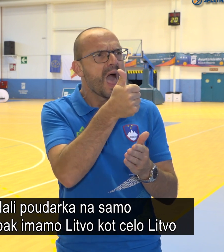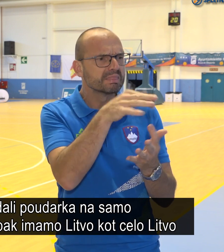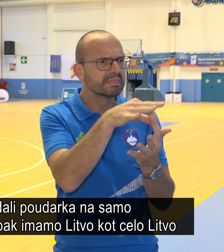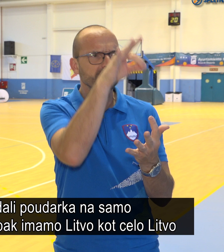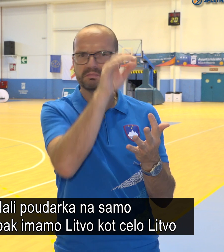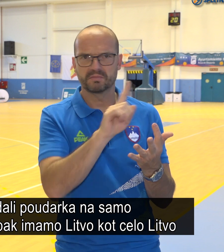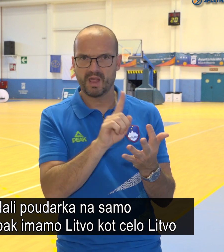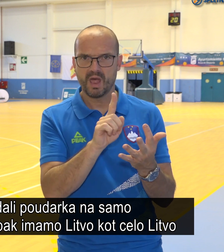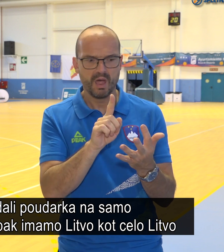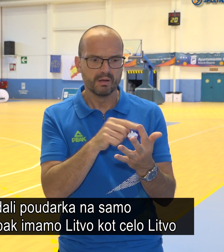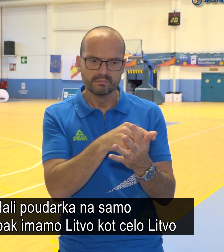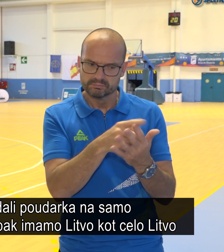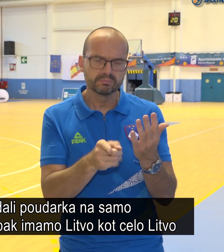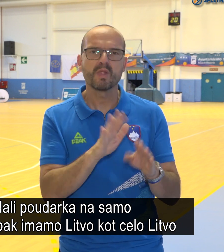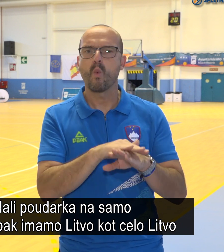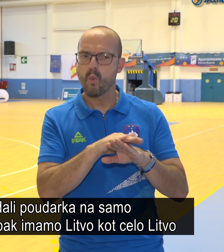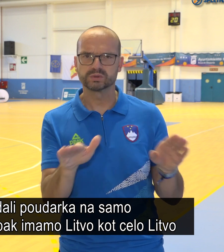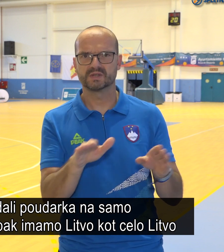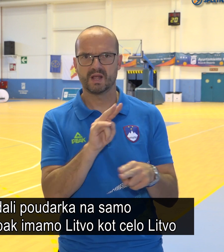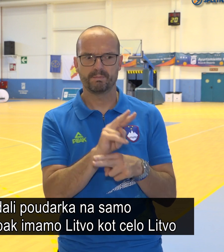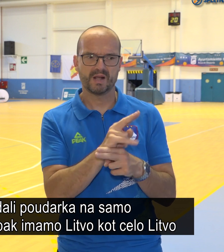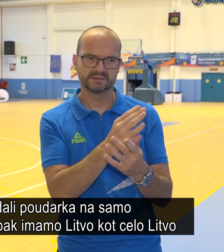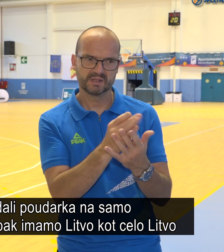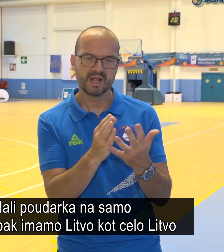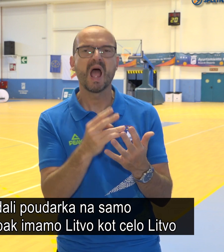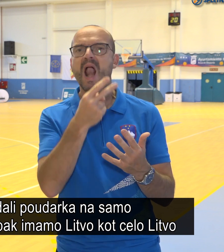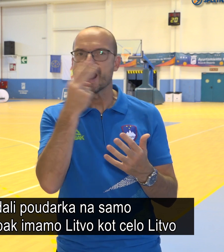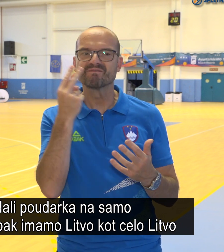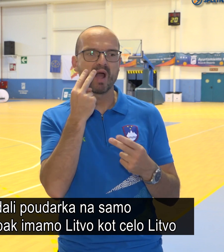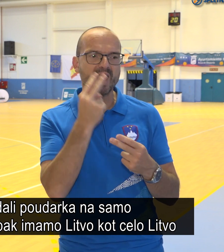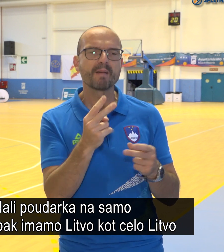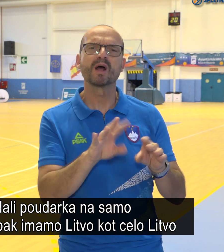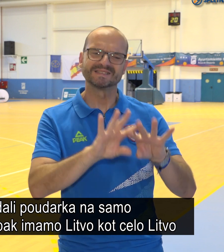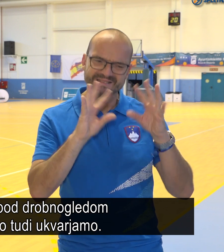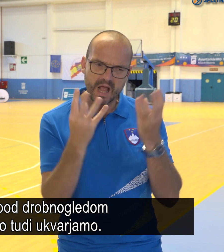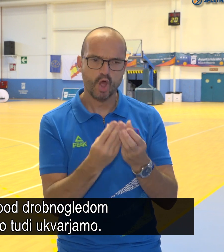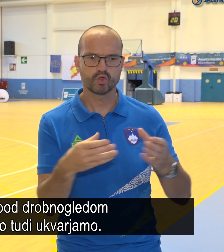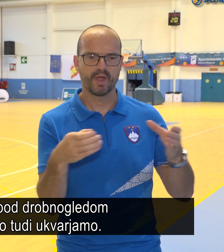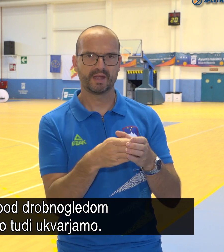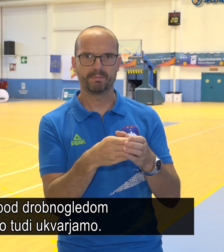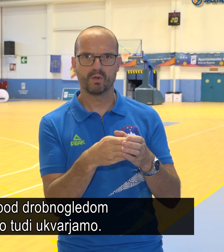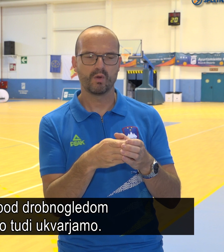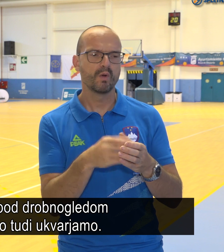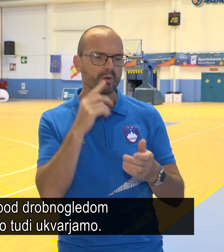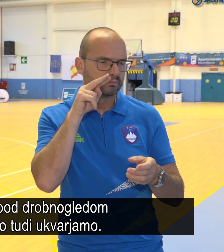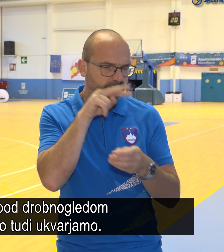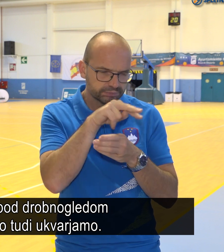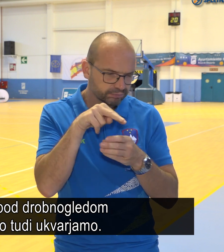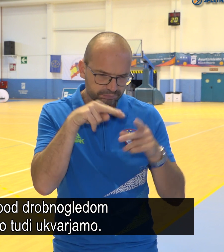pa dva, ampak v bistvu imamo Litvo kot Litvo celo v drobnogledu, da se z